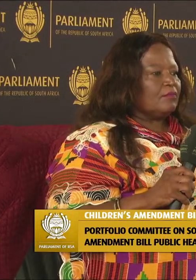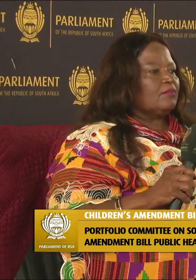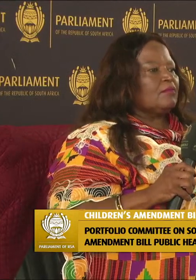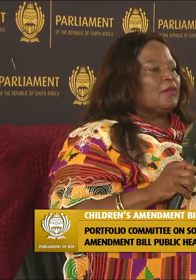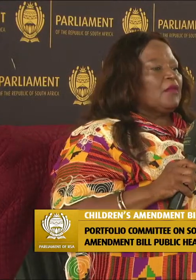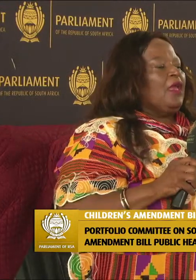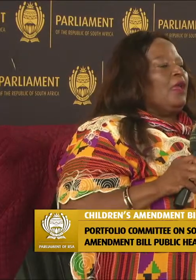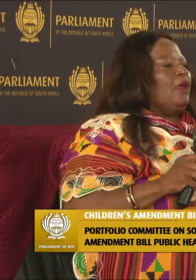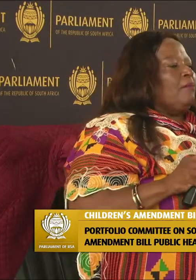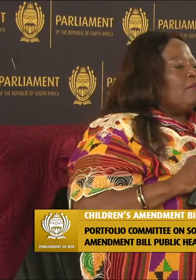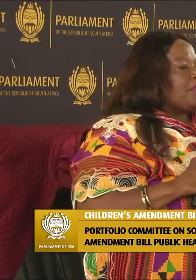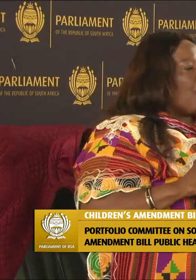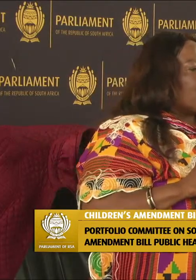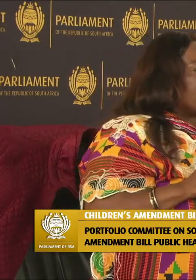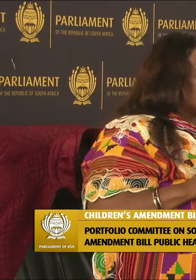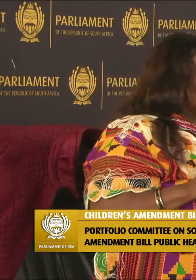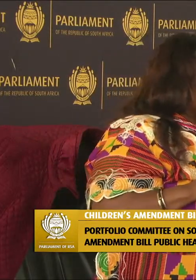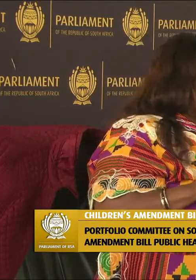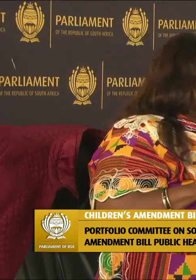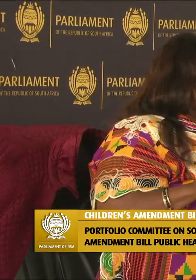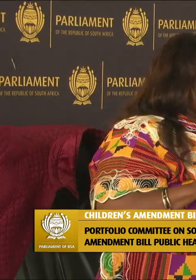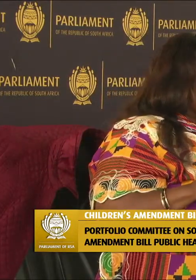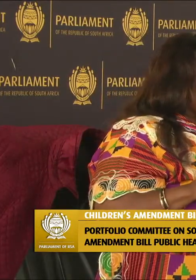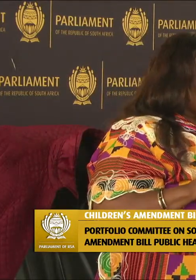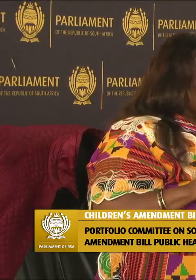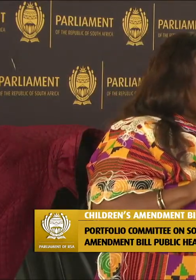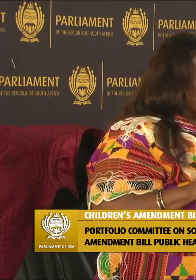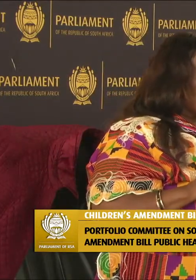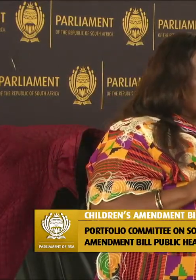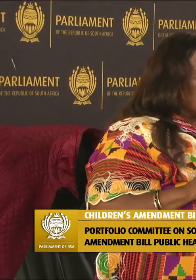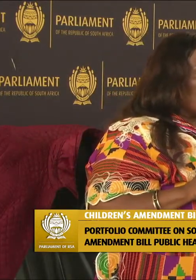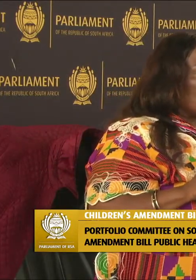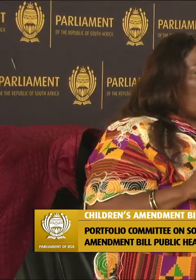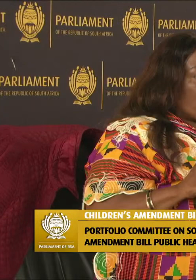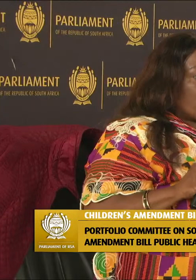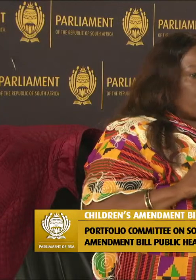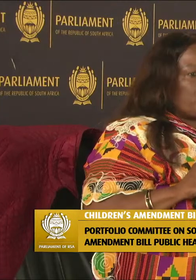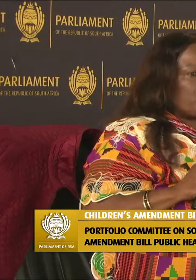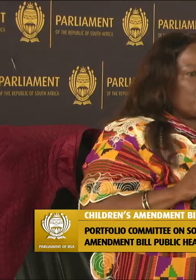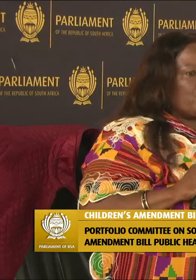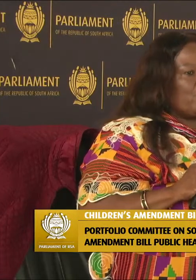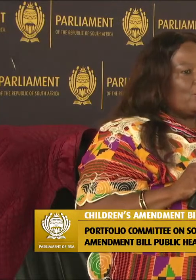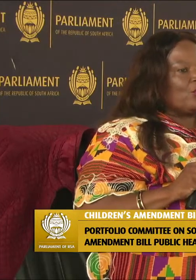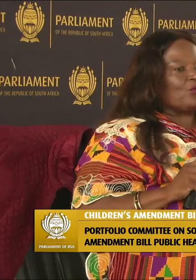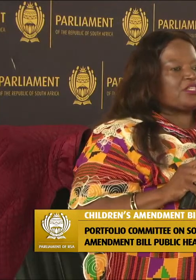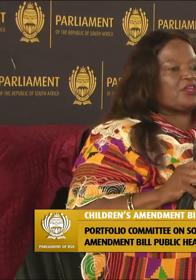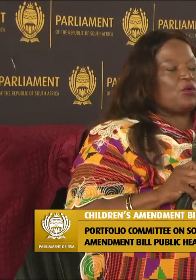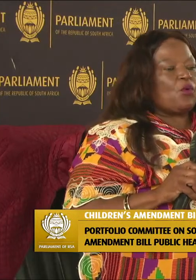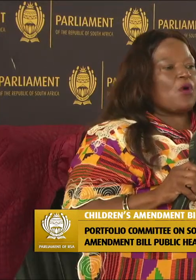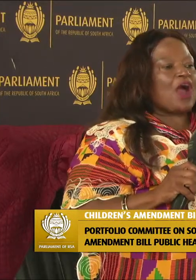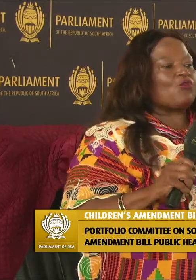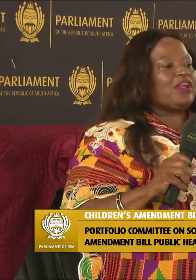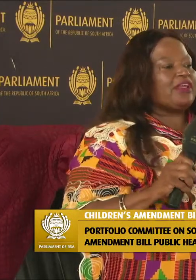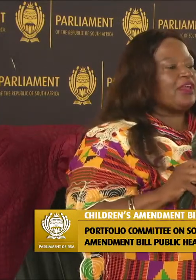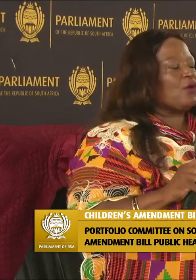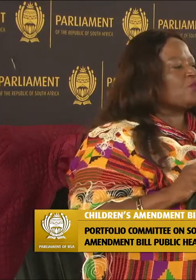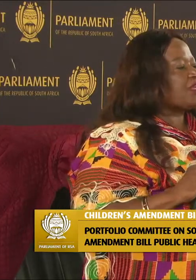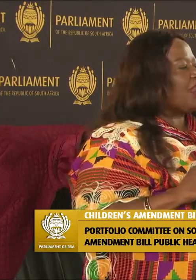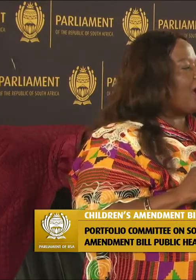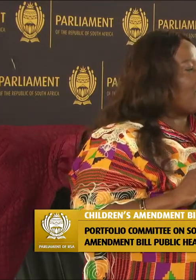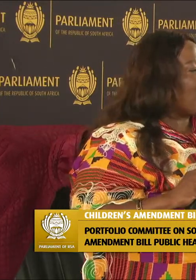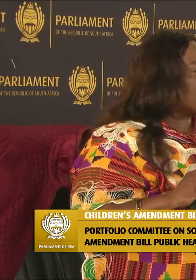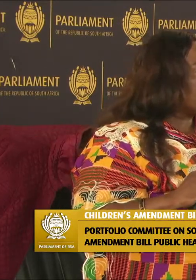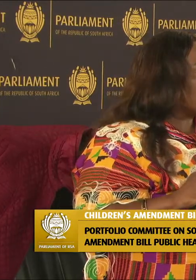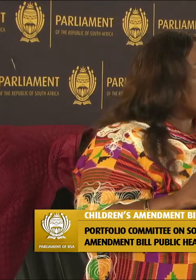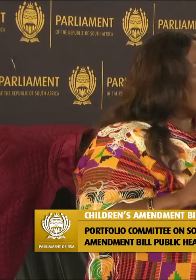kuwo. Mhlambi, let me also warn you ukuthi ungakhulinge uze